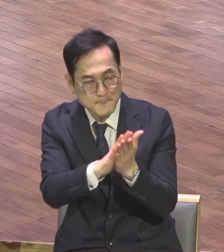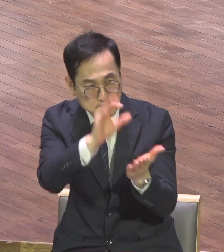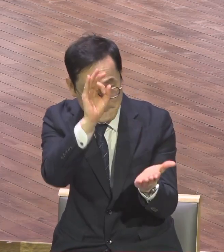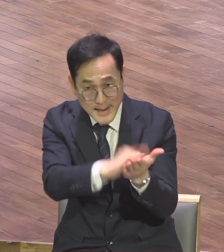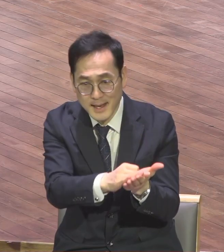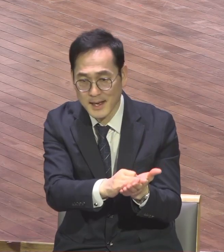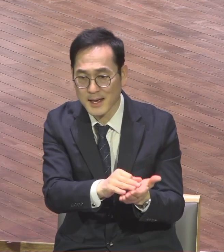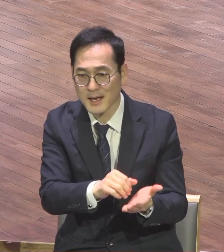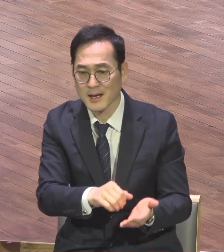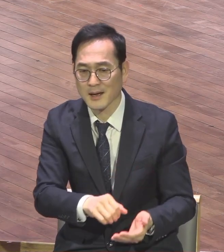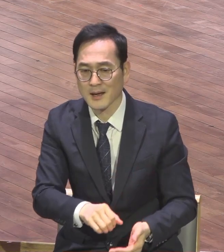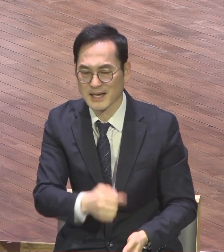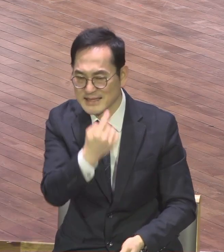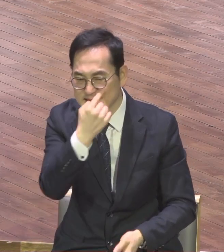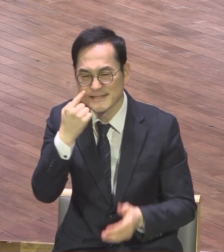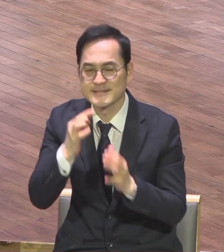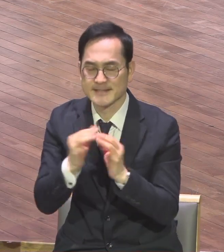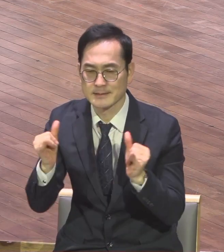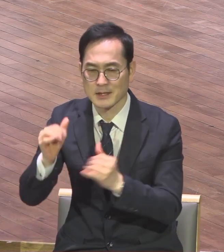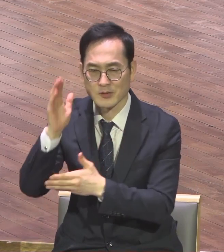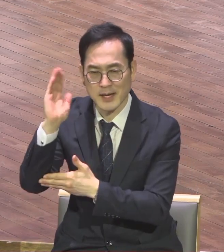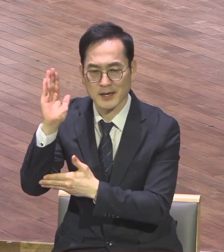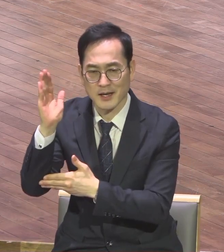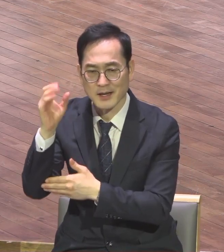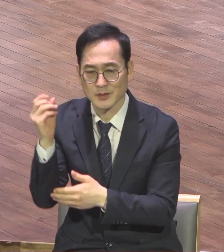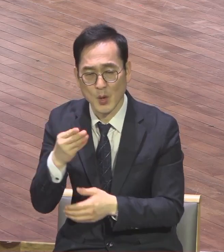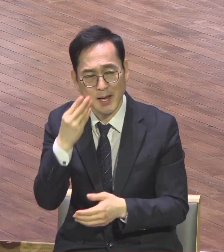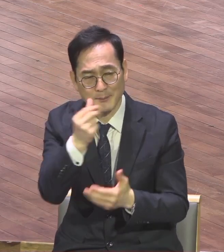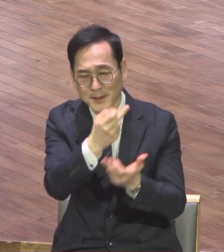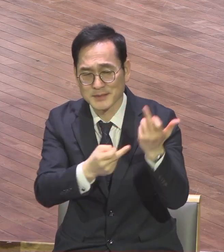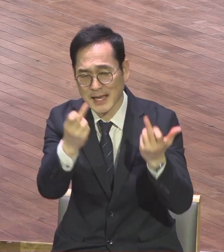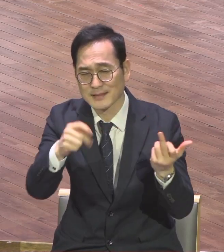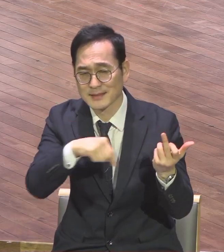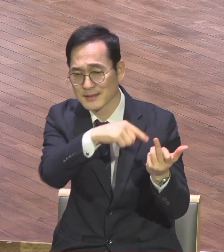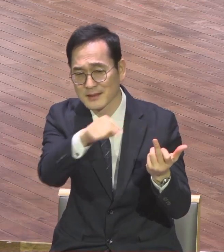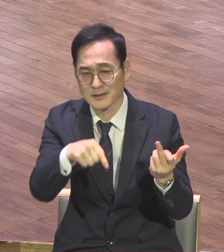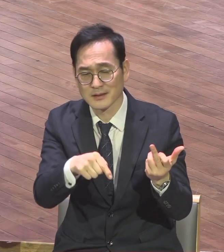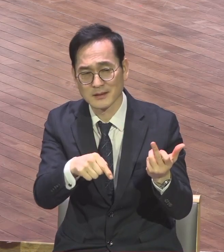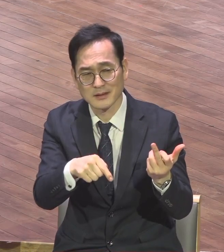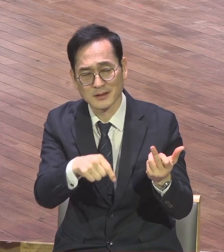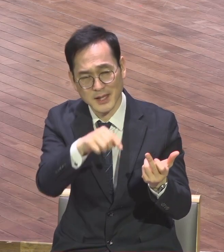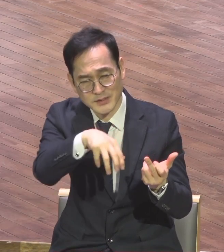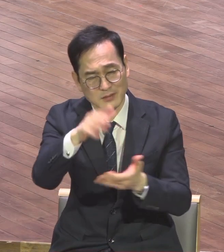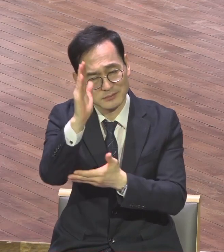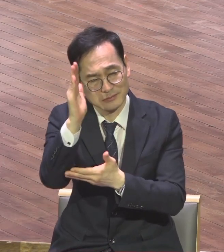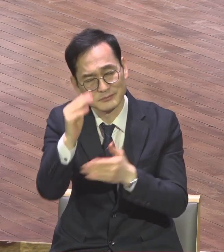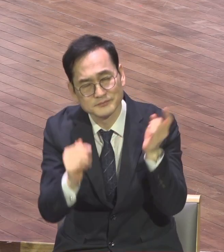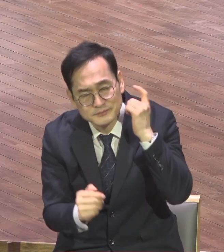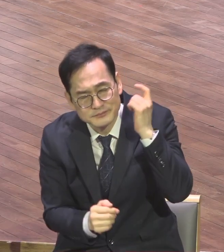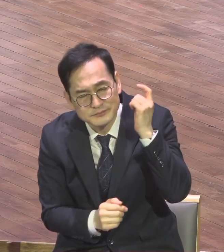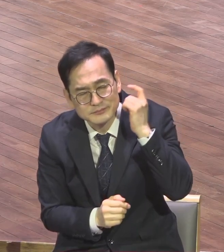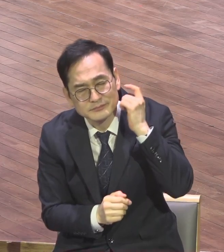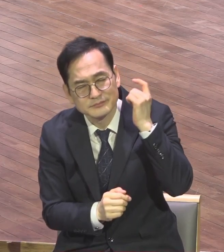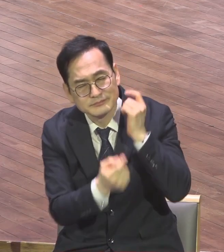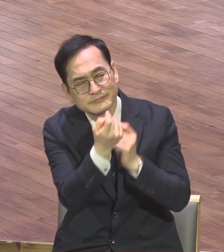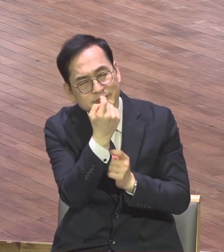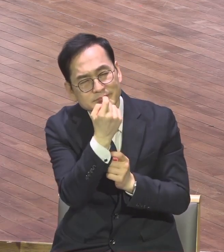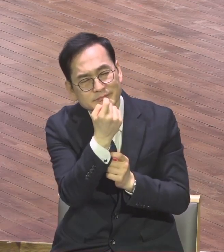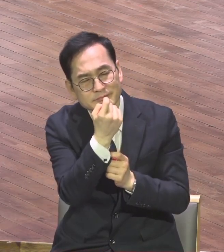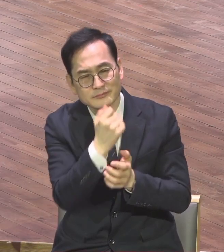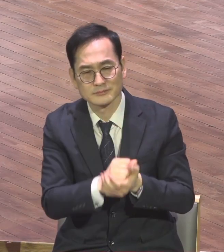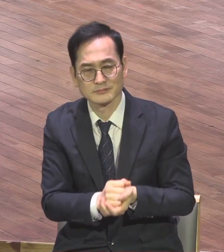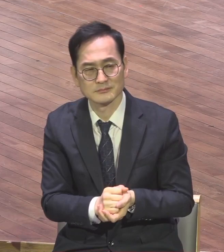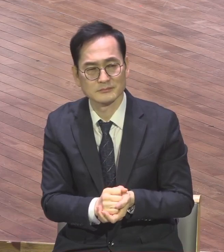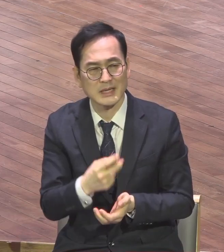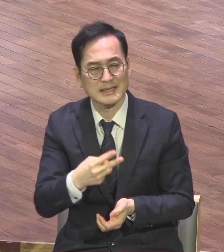목격하고 예수님께서 감람산 강단의 메시지를 듣고 직접 듣고 예수님께서 주신